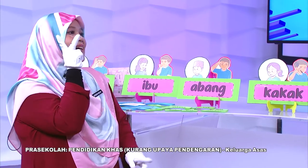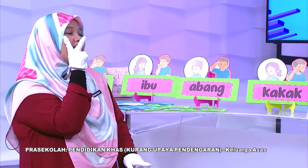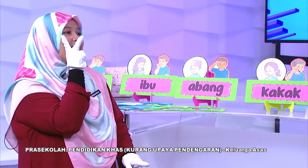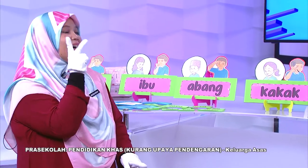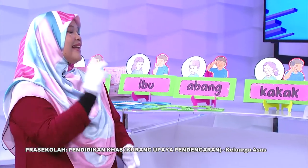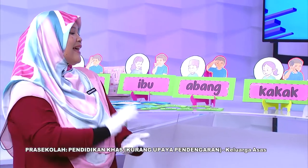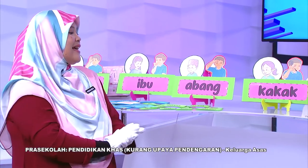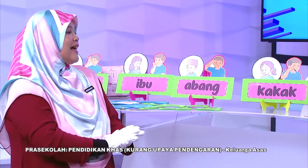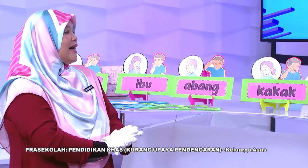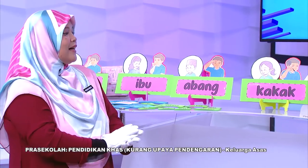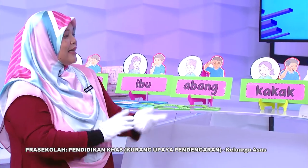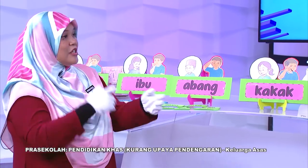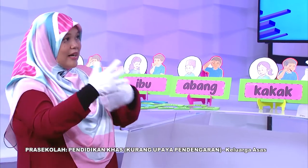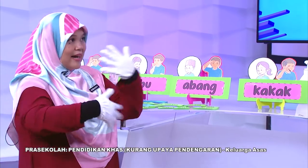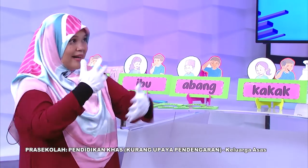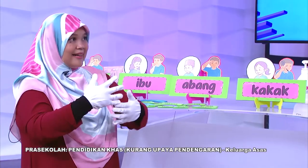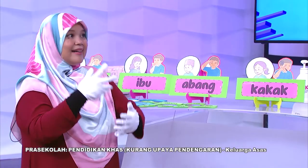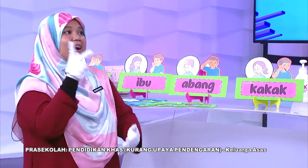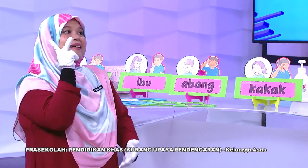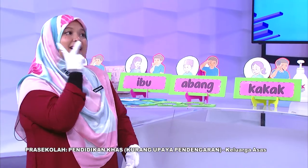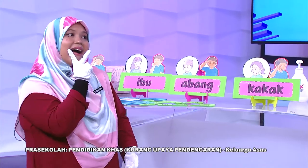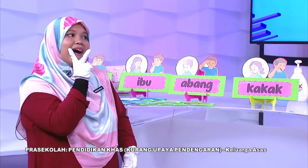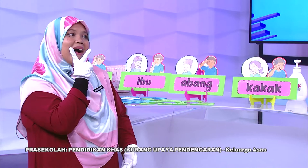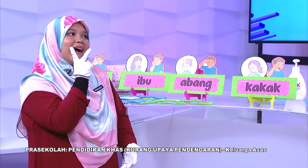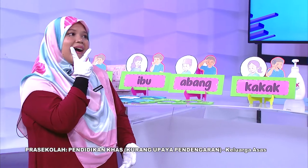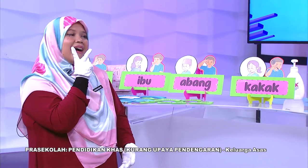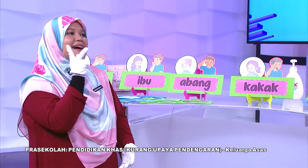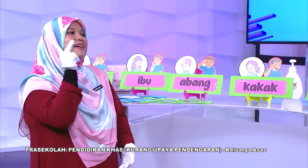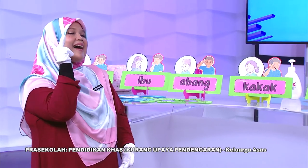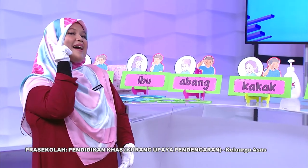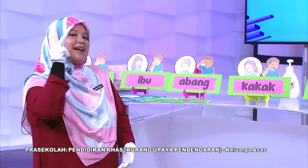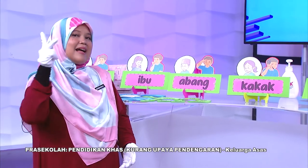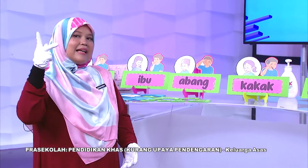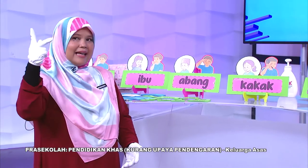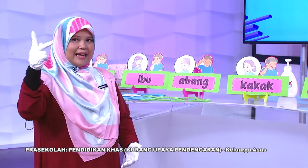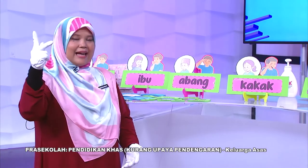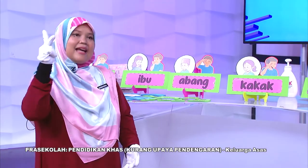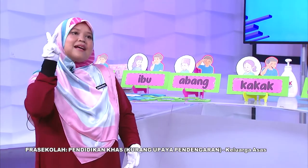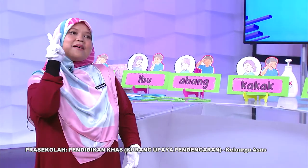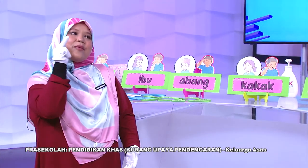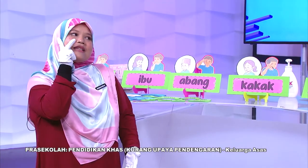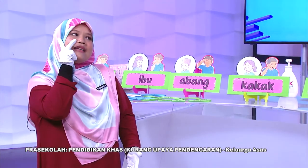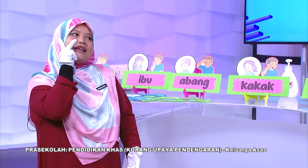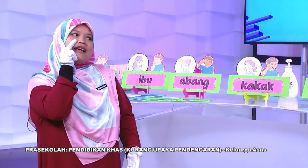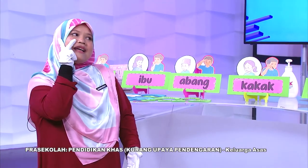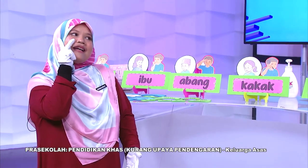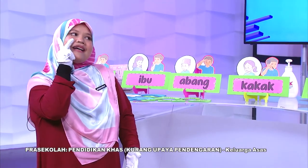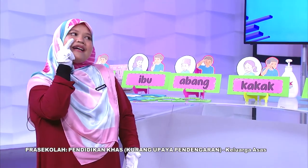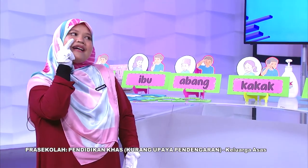oke Insyaallah Kak Kakak Oke sini oke